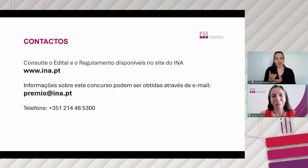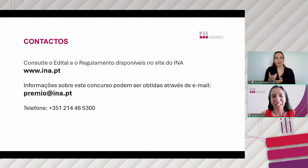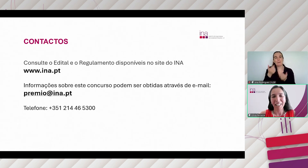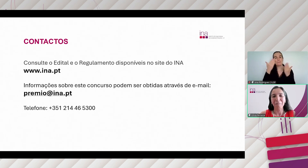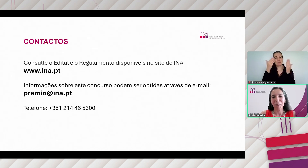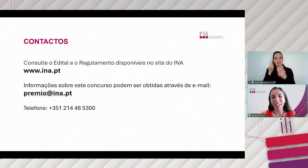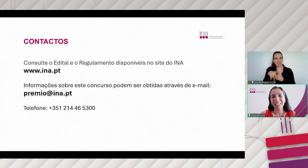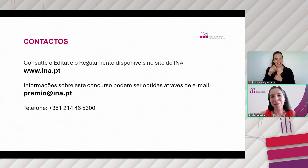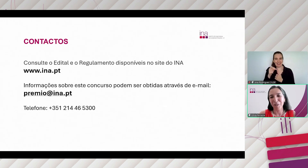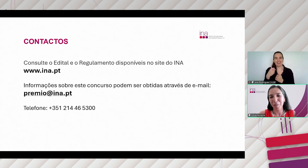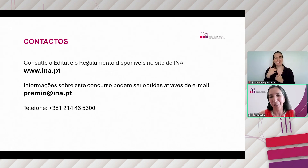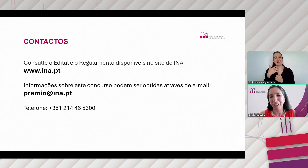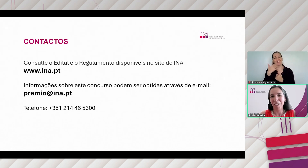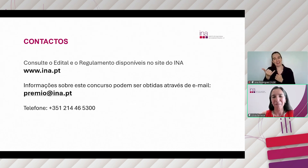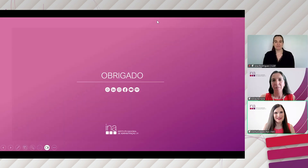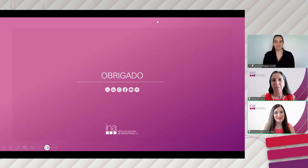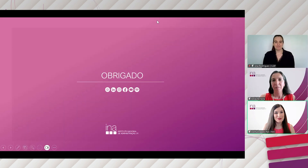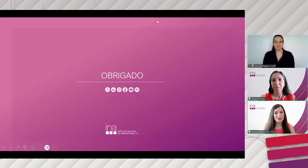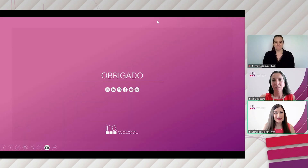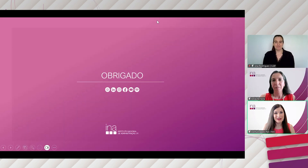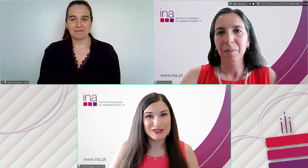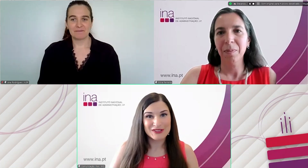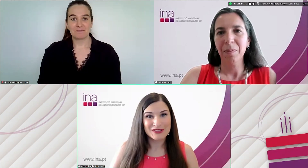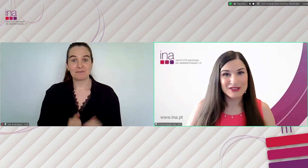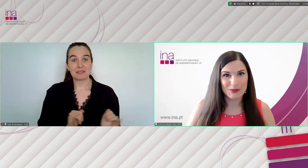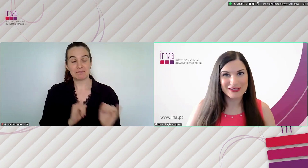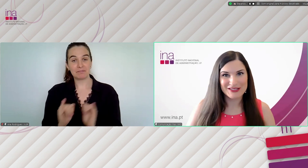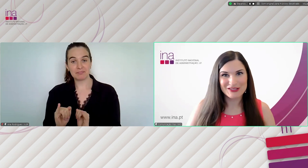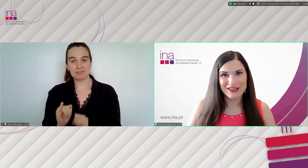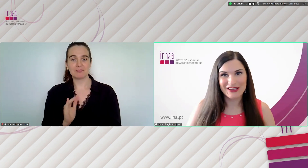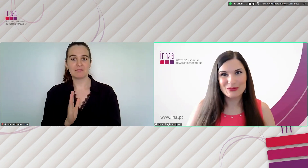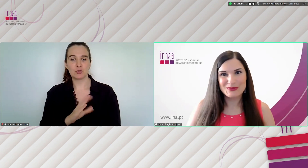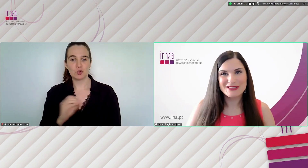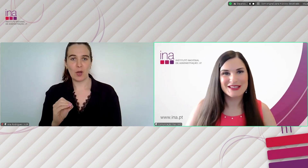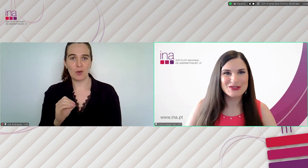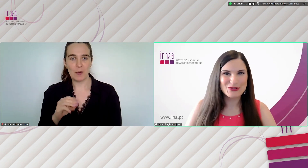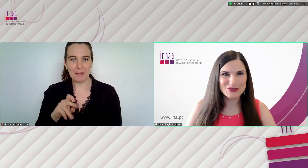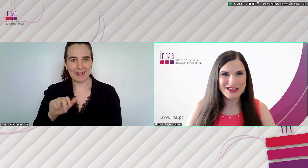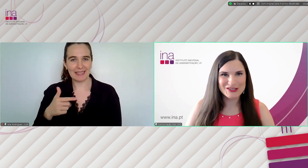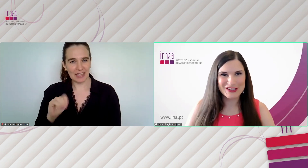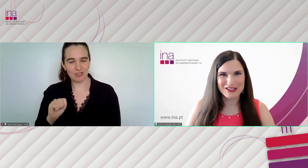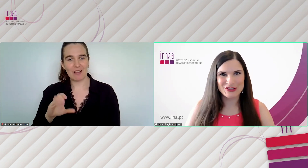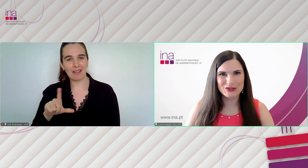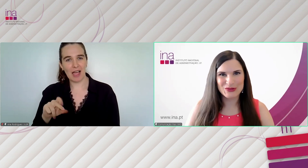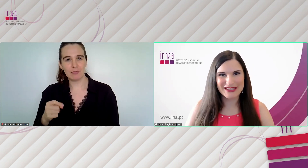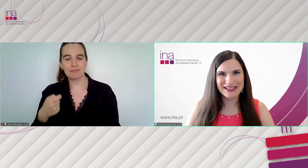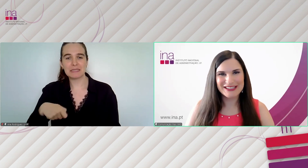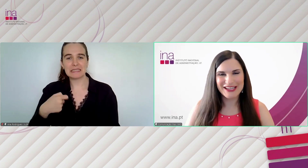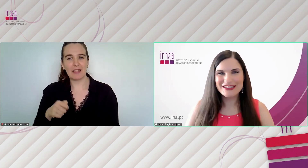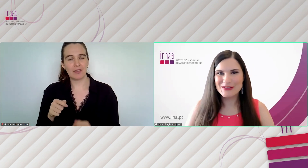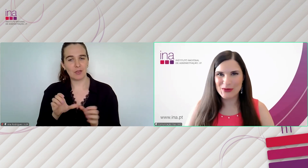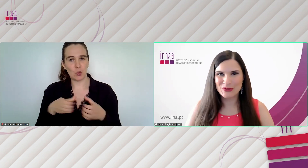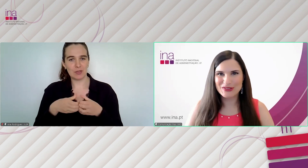Muito obrigada. Manuela, devolvo-te a palavra. Tem a palavra João Martins Claro, presidente do Conselho Estratégico do INA